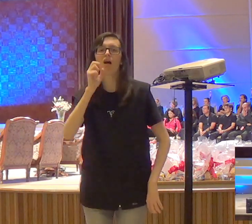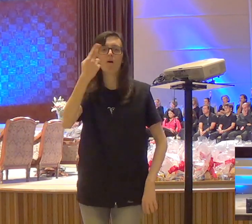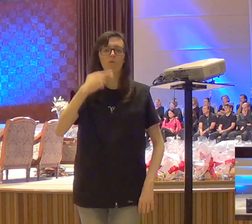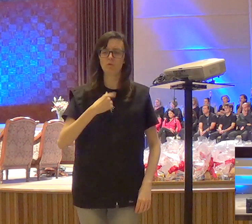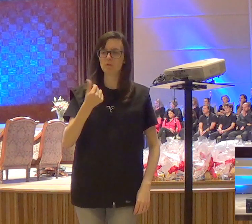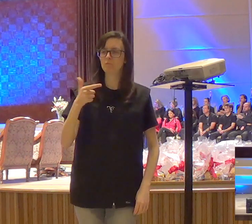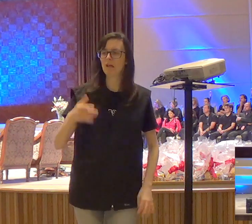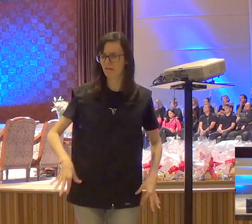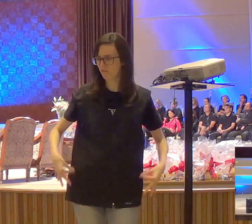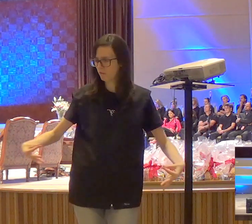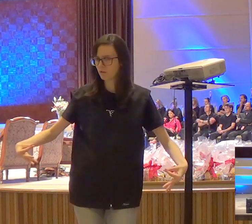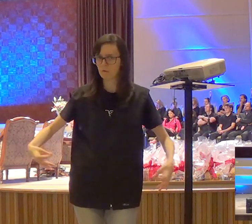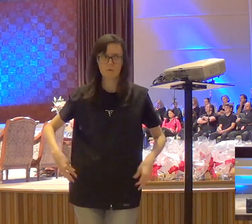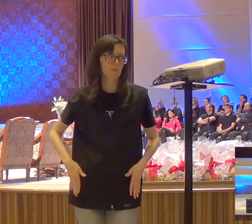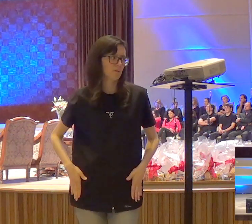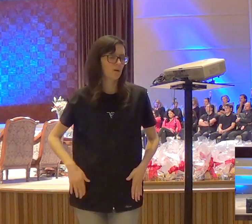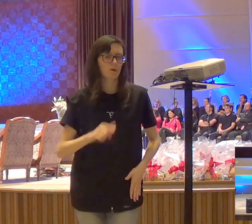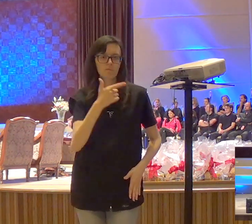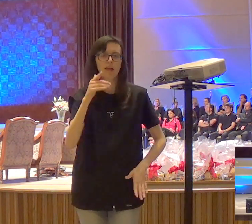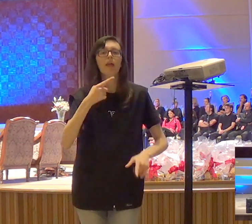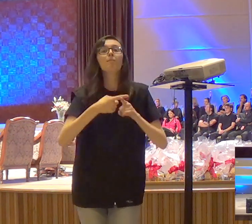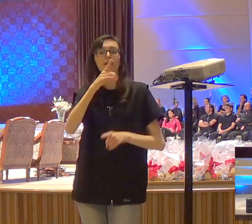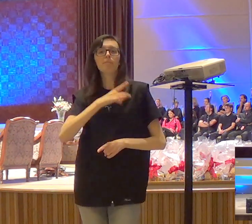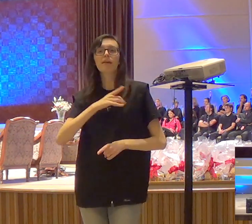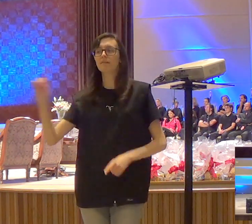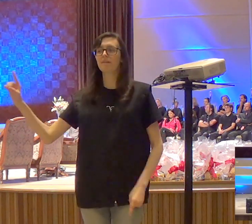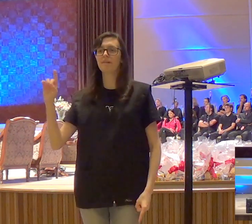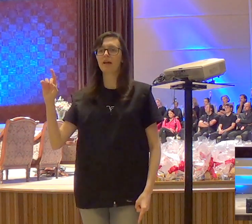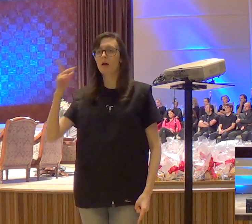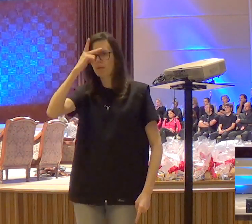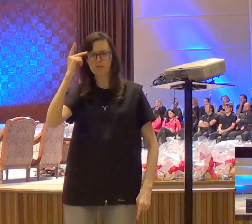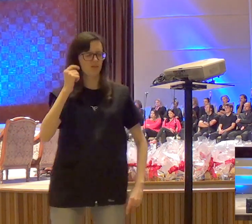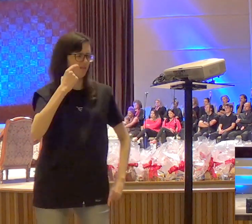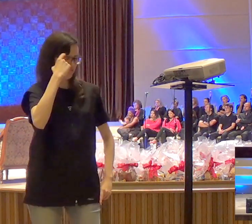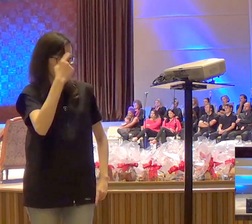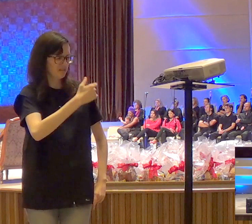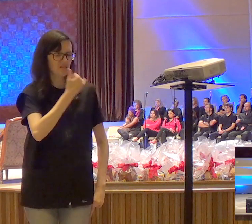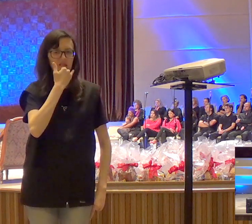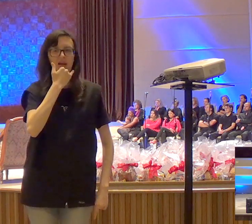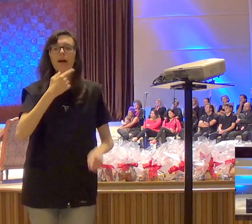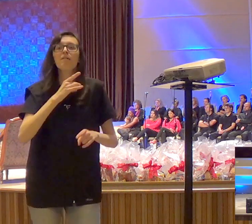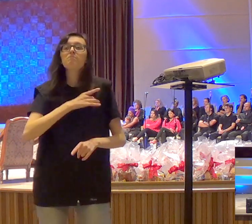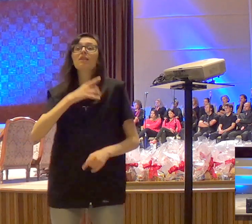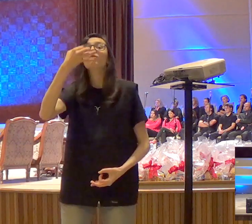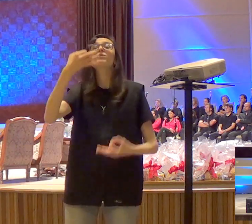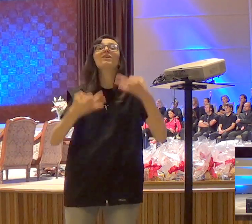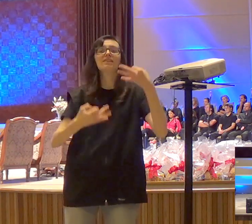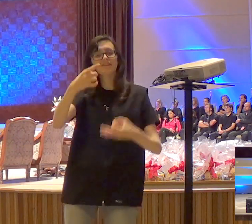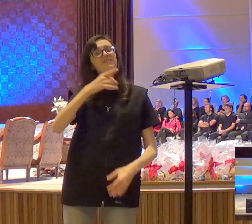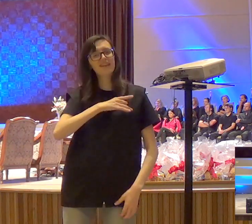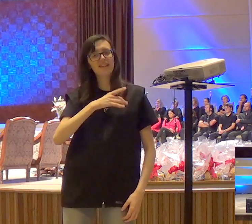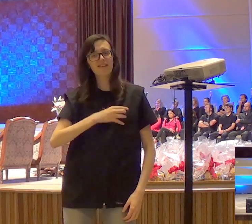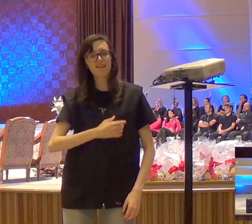você se encaixa nesse perfil. But we are so imperfect, all of us. Mas todos nós somos tão imperfeitos.